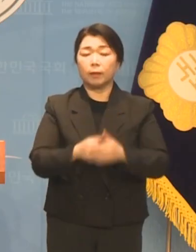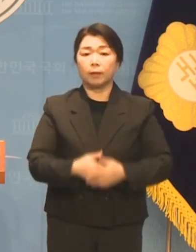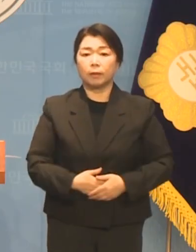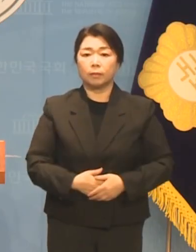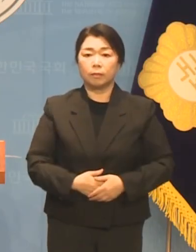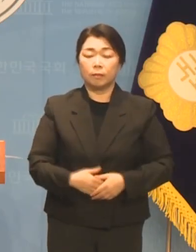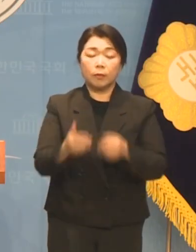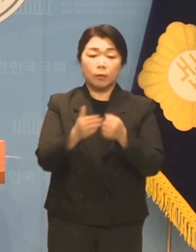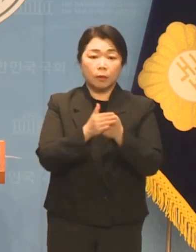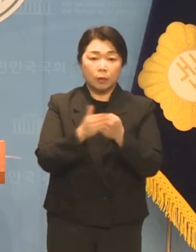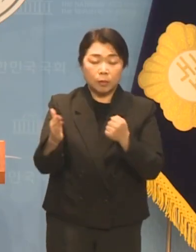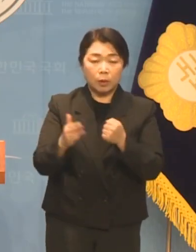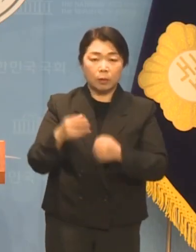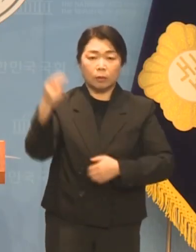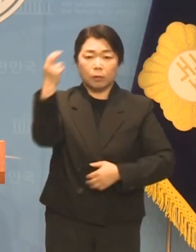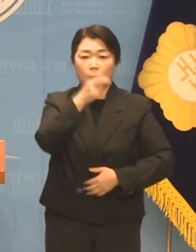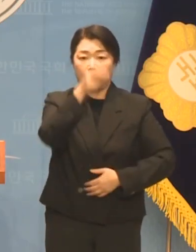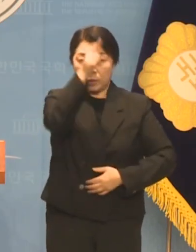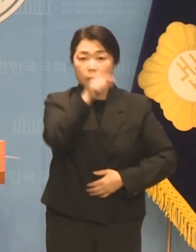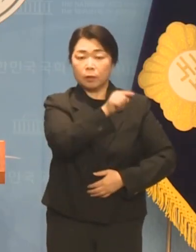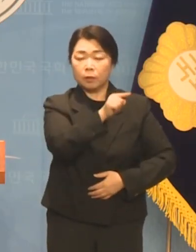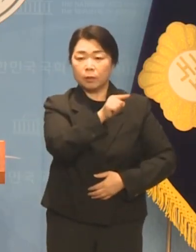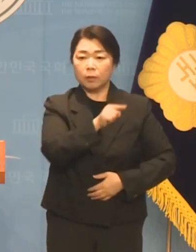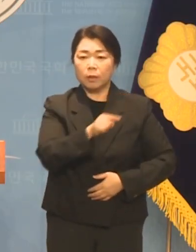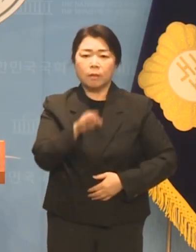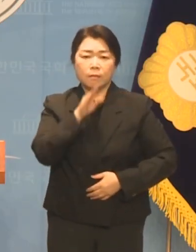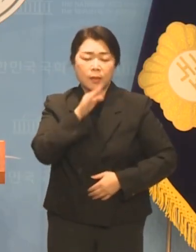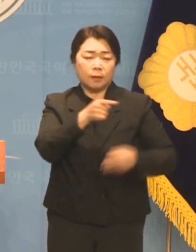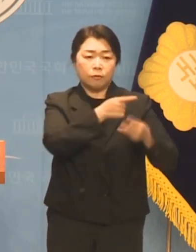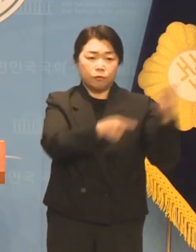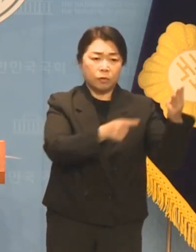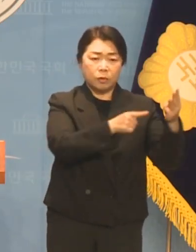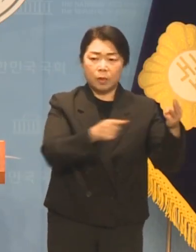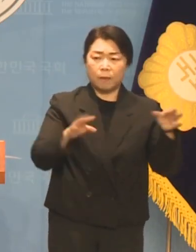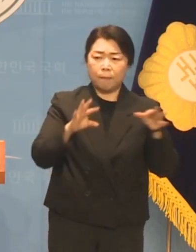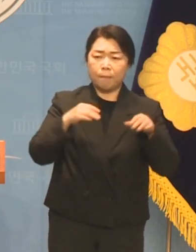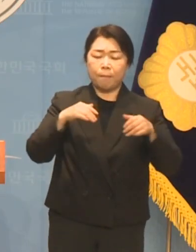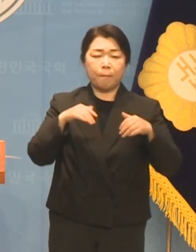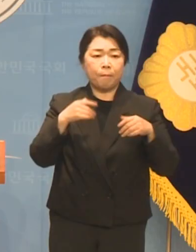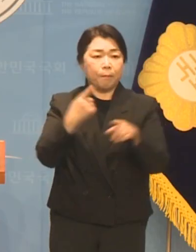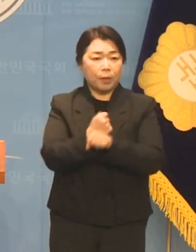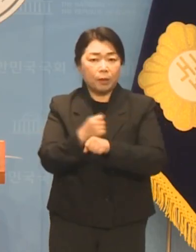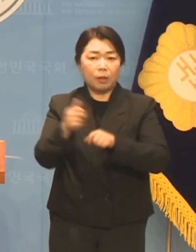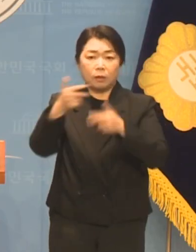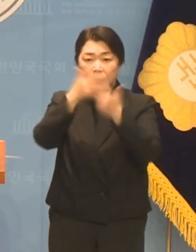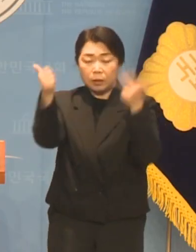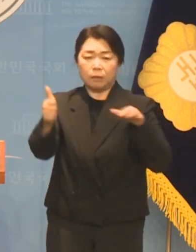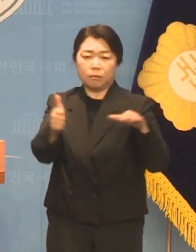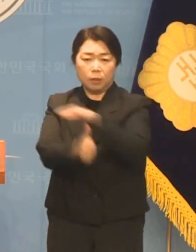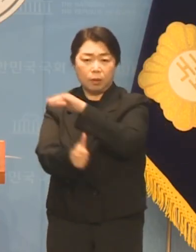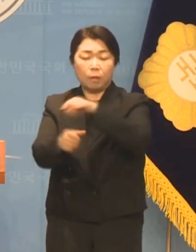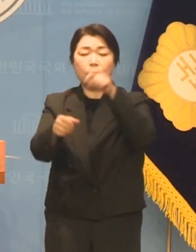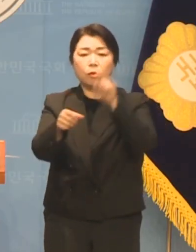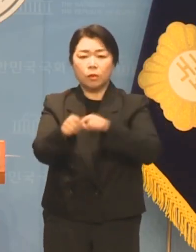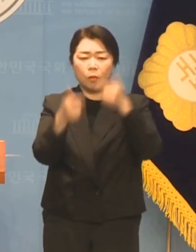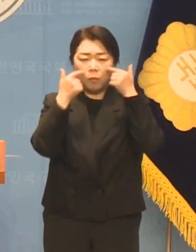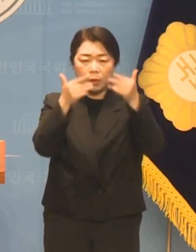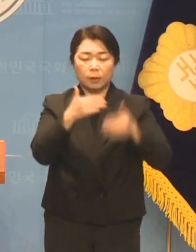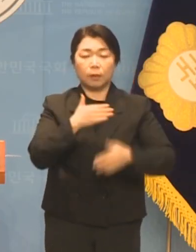통해 검찰의 정적 죽이기 수사 및 기소의 실상을 알게